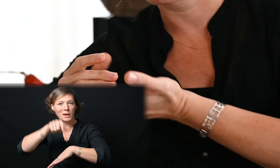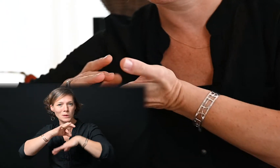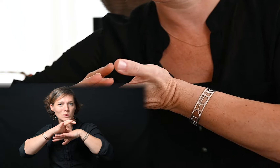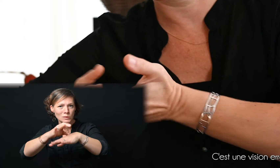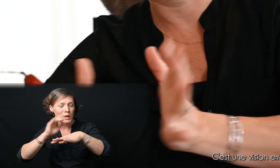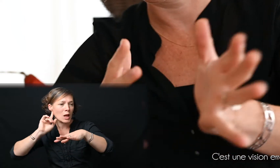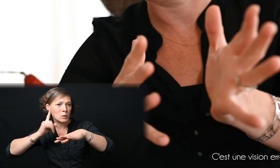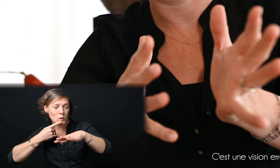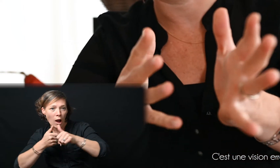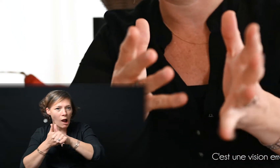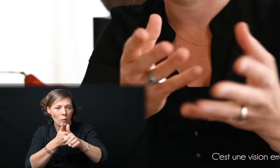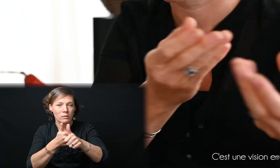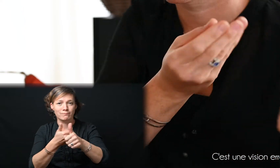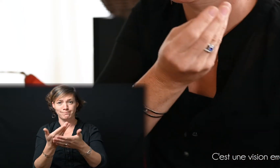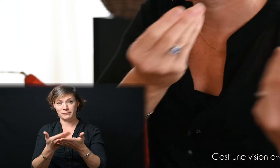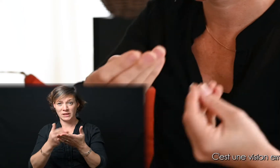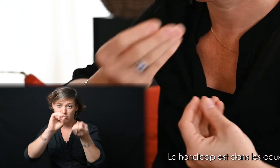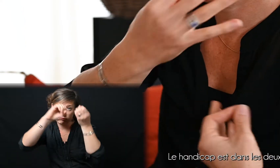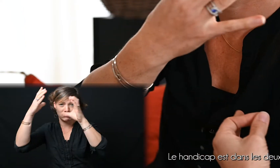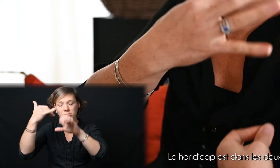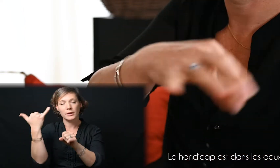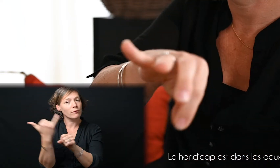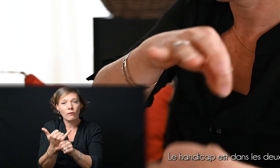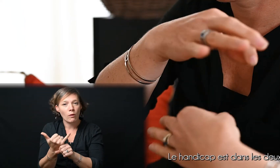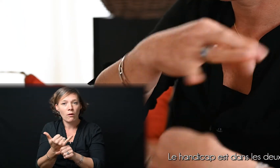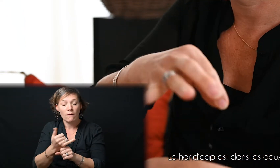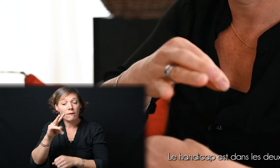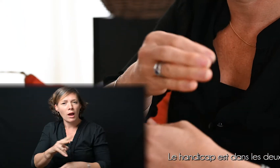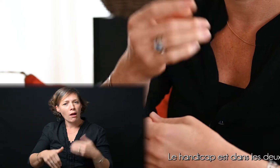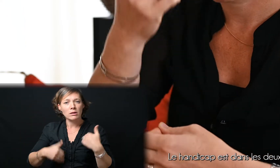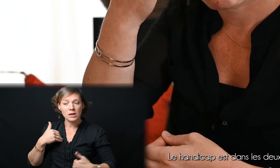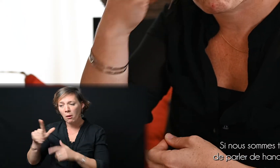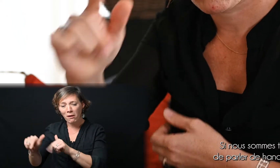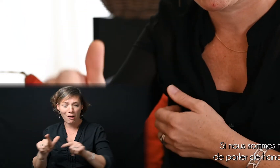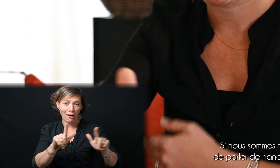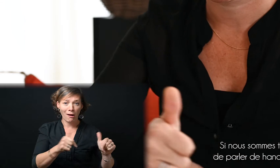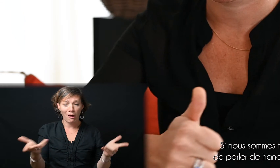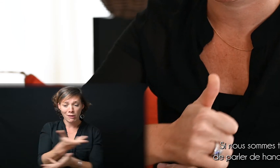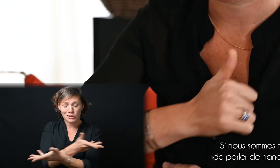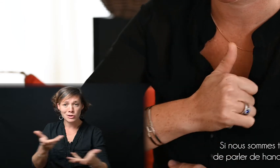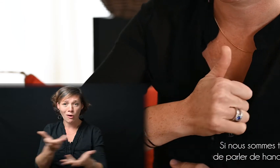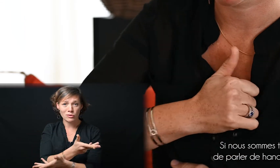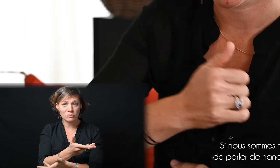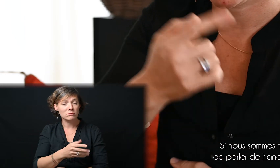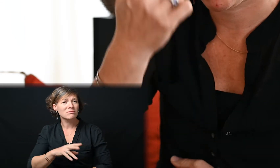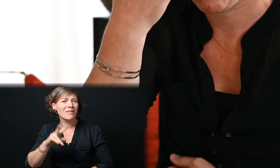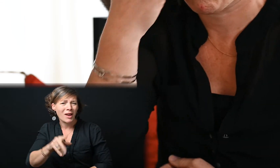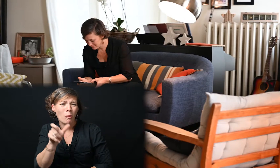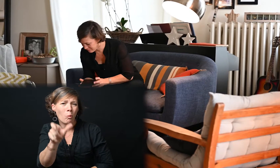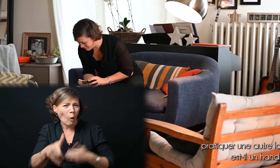sourdes. C'est une vision erronée. Le handicap est dans les deux sens si nous sommes tentés de parler de